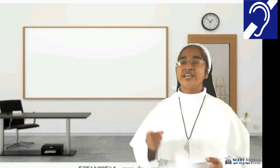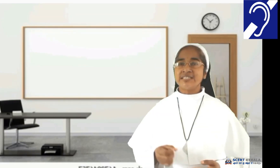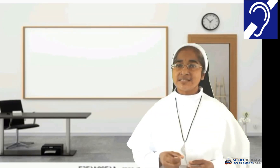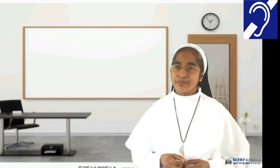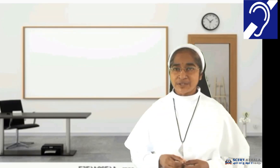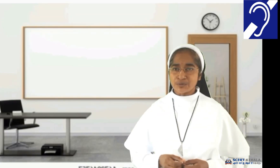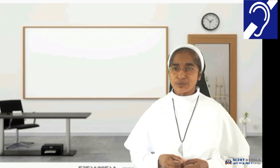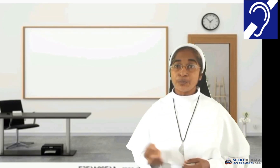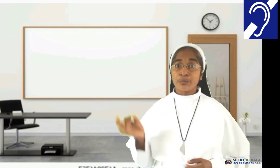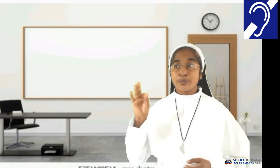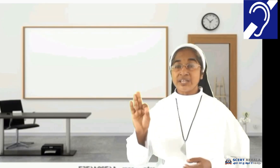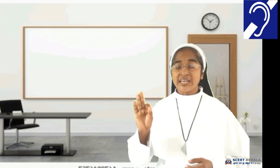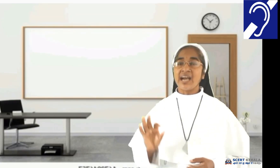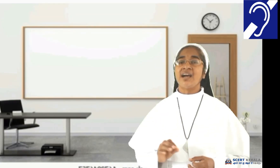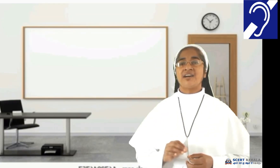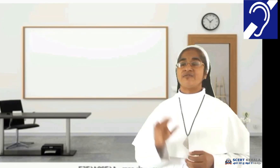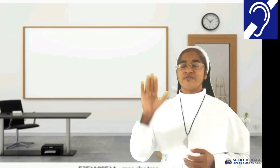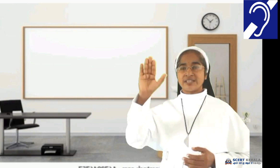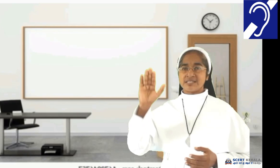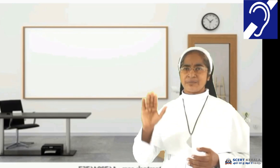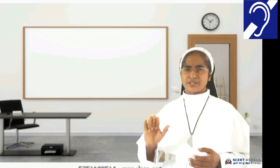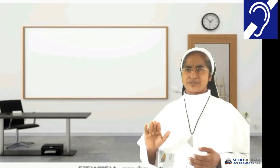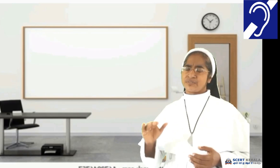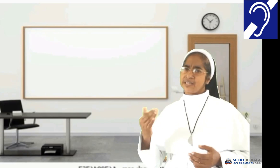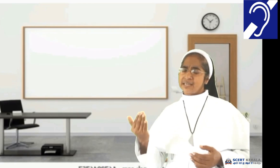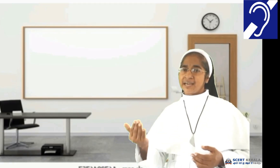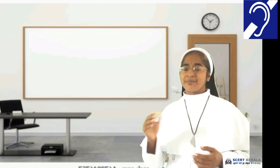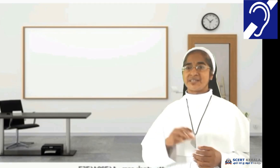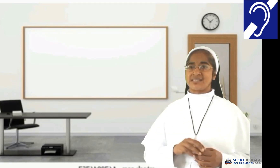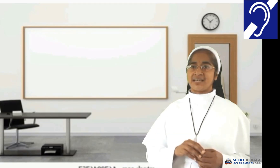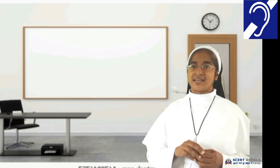വേർഡ്സ് പഠിച്ചു, പുതിയ വേർഡ്സ് പഠിച്ചു. എന്തൊക്കെയാണ് പഠിച്ചത്?